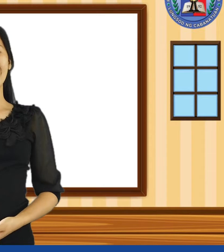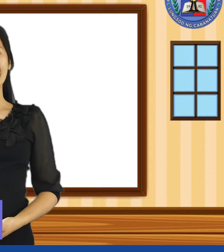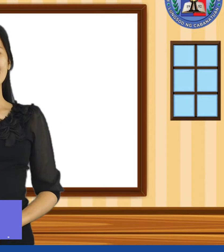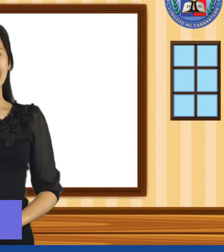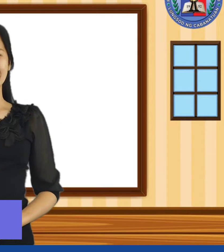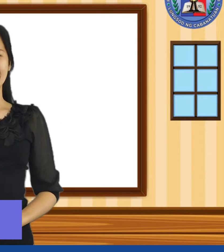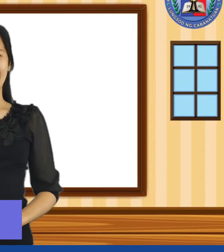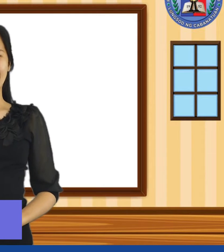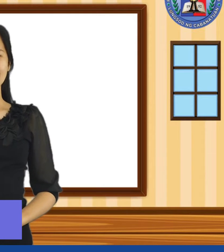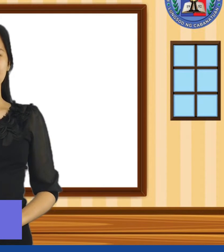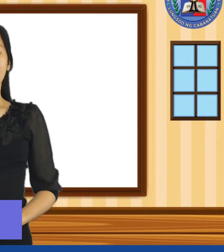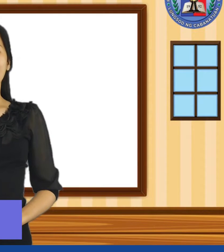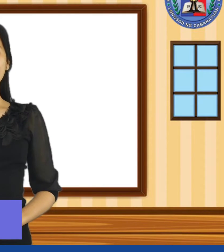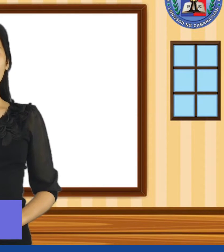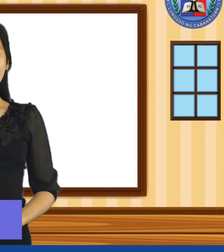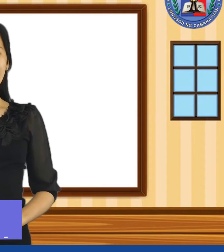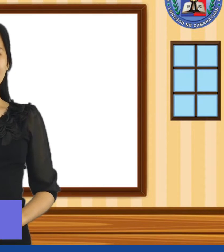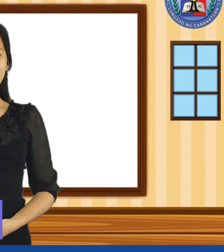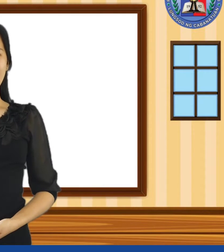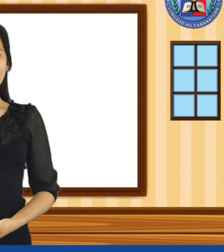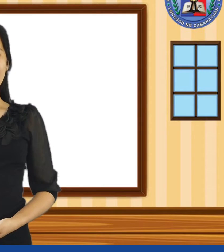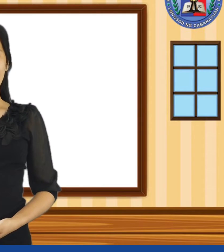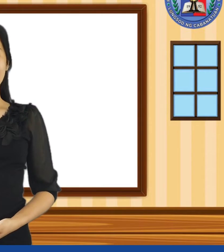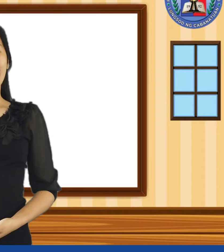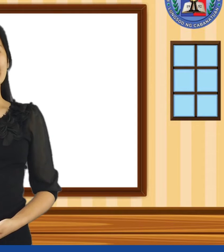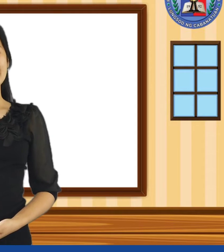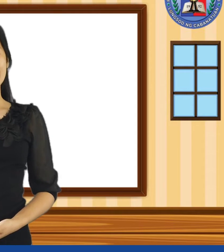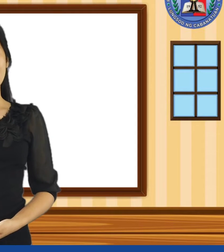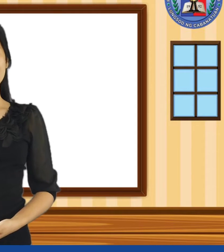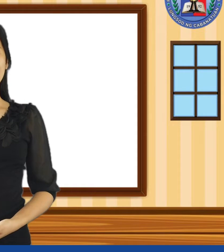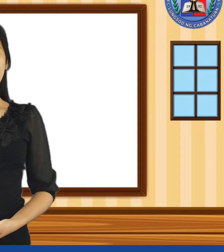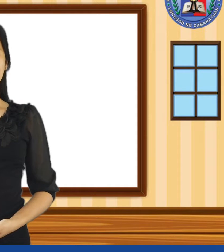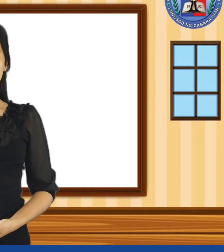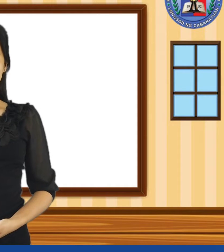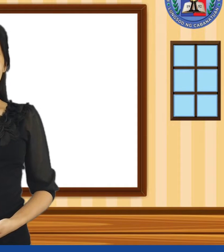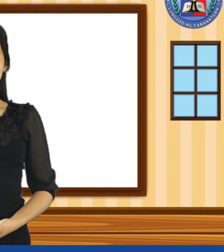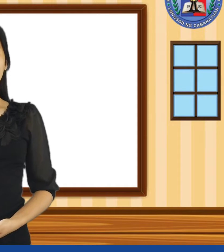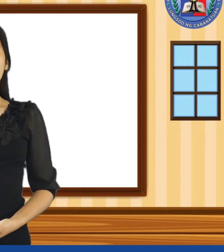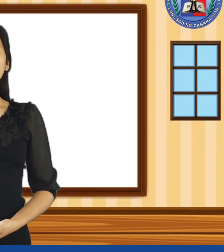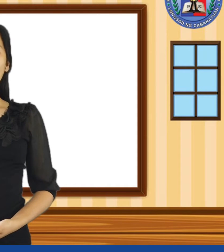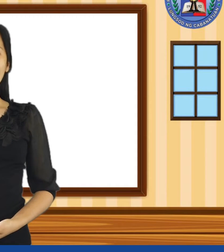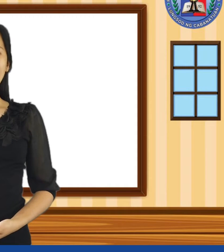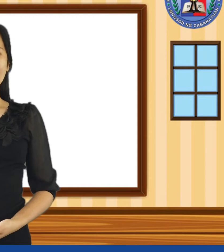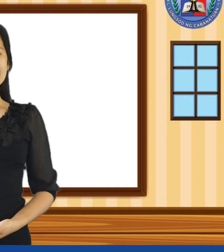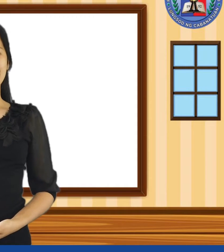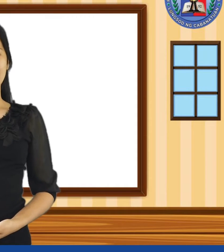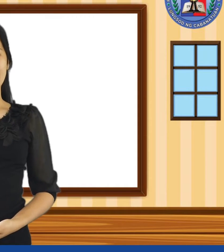Magandang araw sa ating lahat. Ngayon ay ating pag-aaralan ang senyas ng mga bilang. Ito ay para sa mga